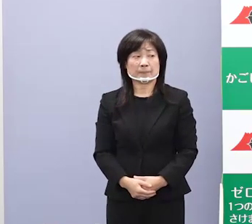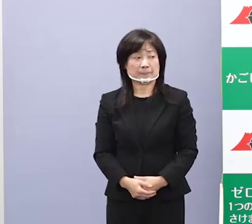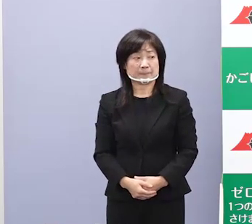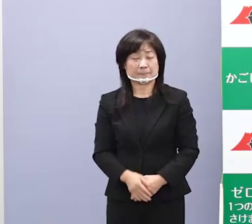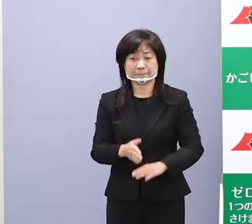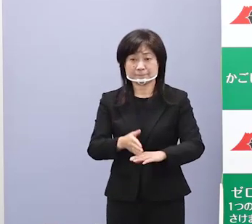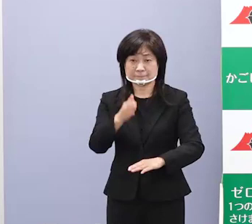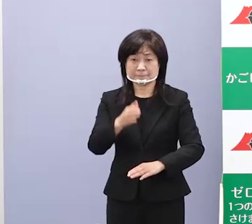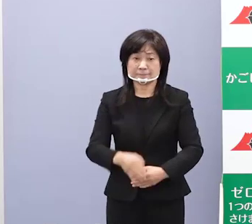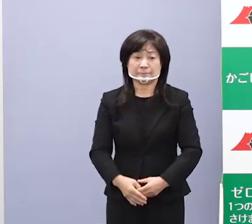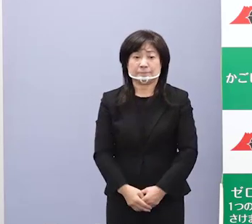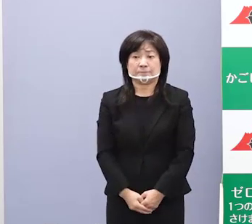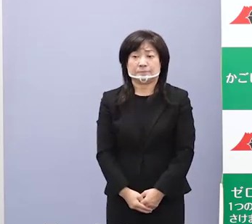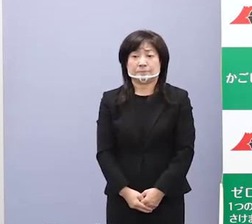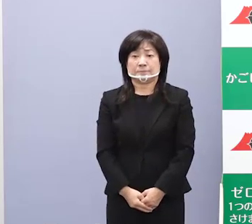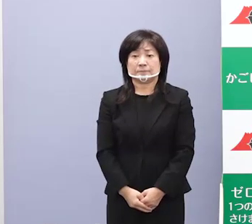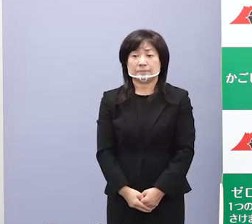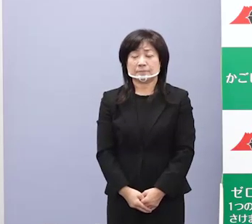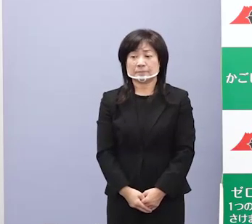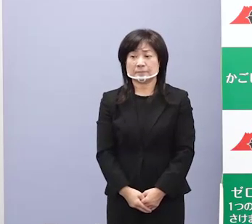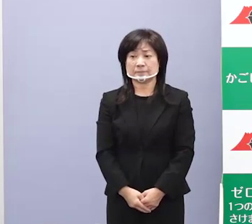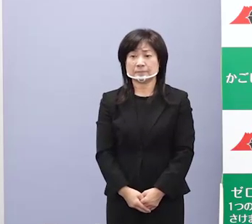ありがとうございます。